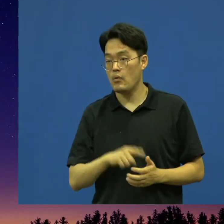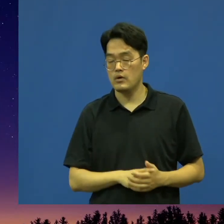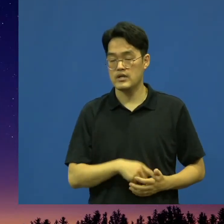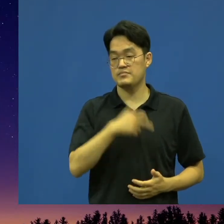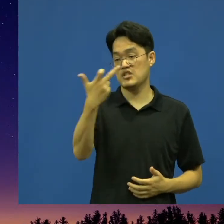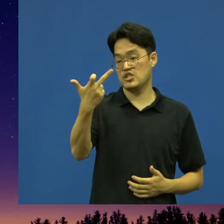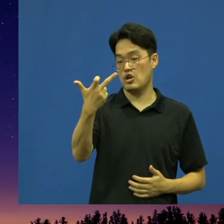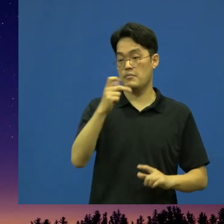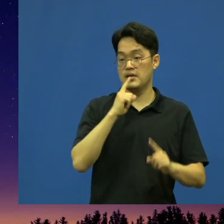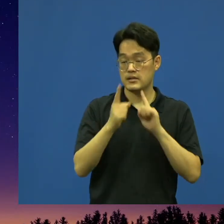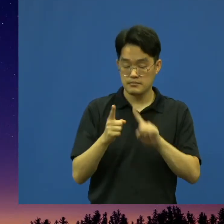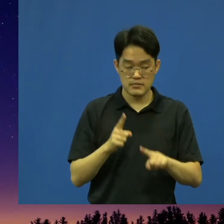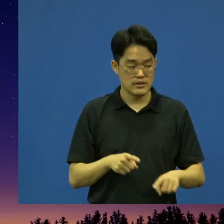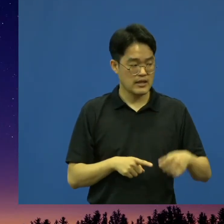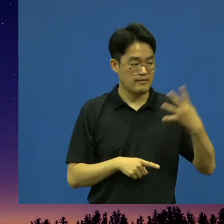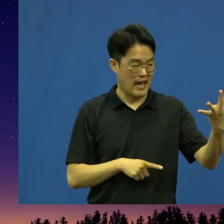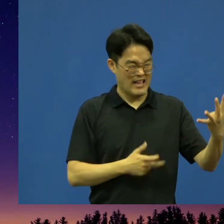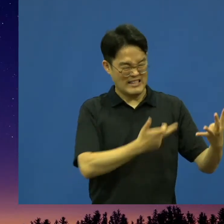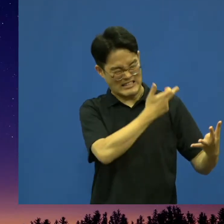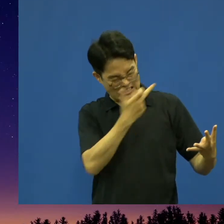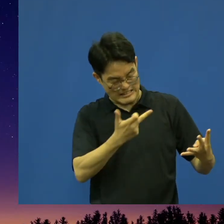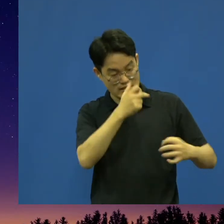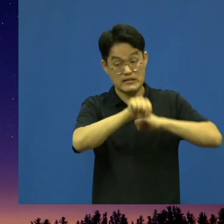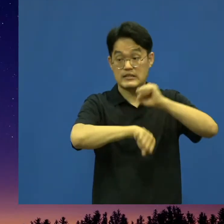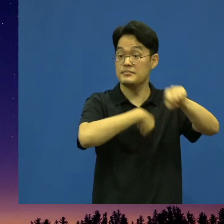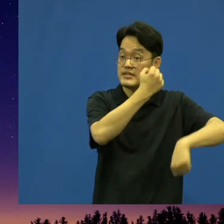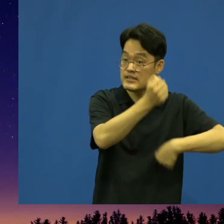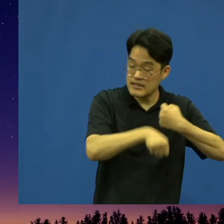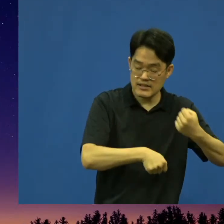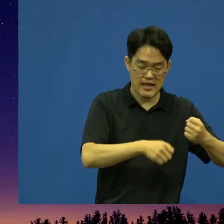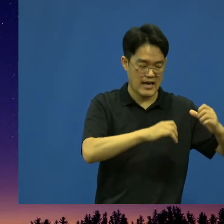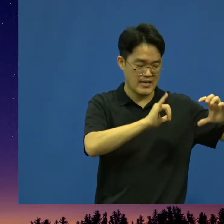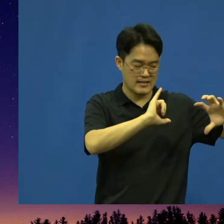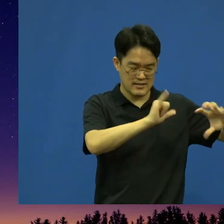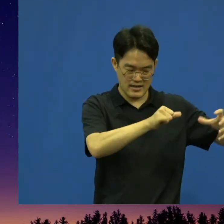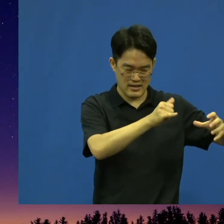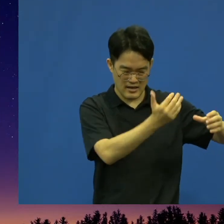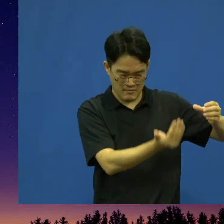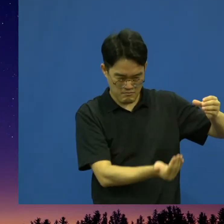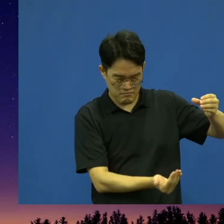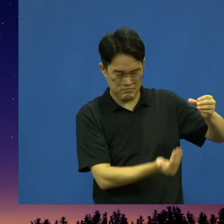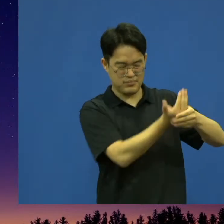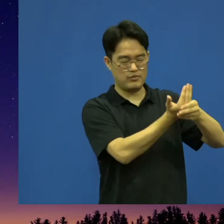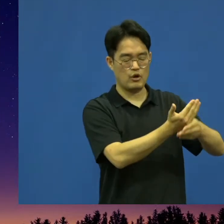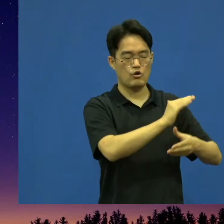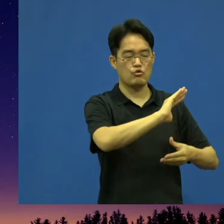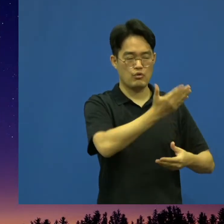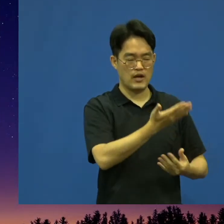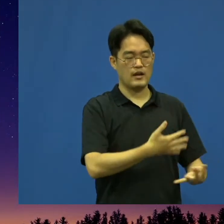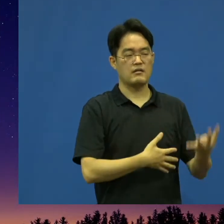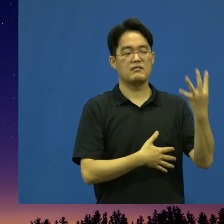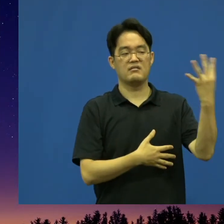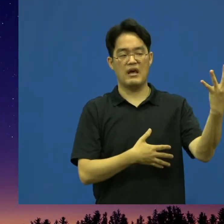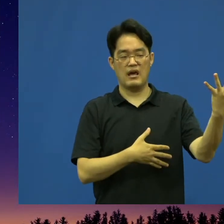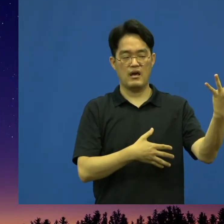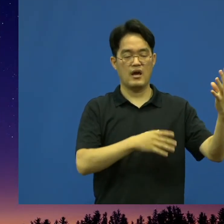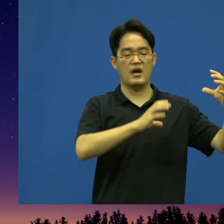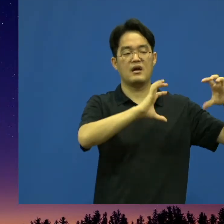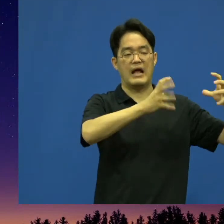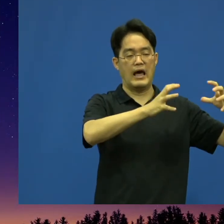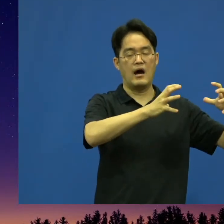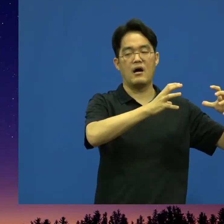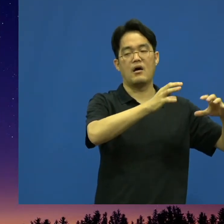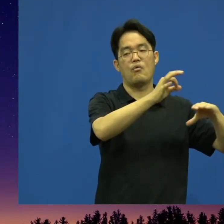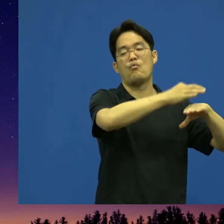17절에 그 네 큰 짐승은 세상에 일어날 네 왕이라. 여러분, 이